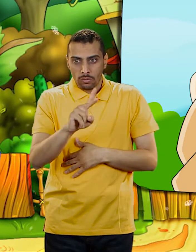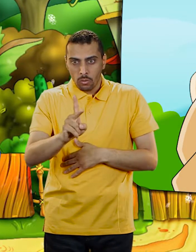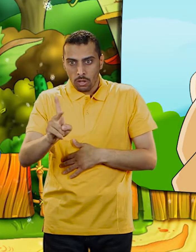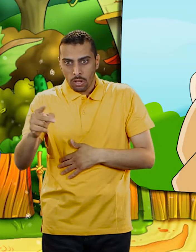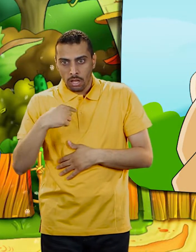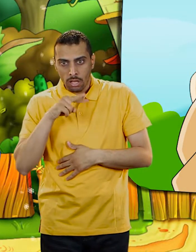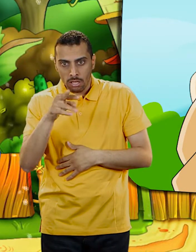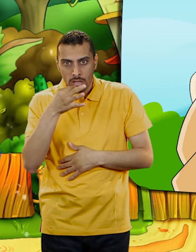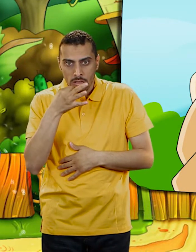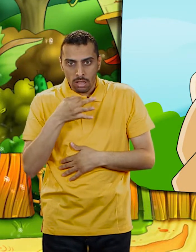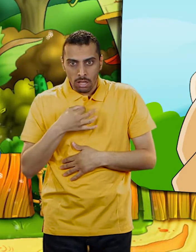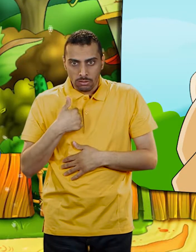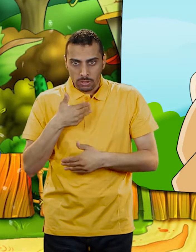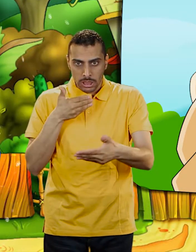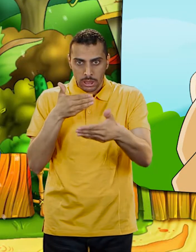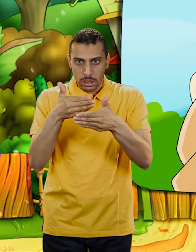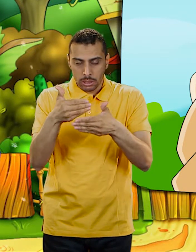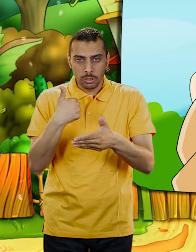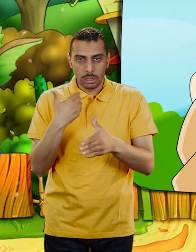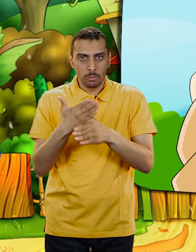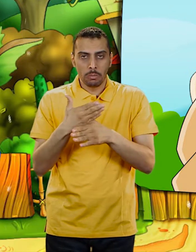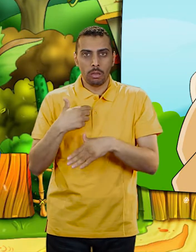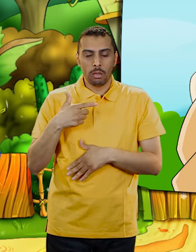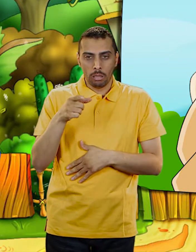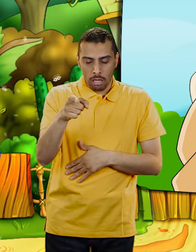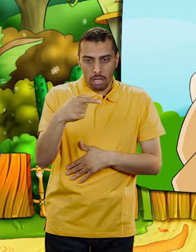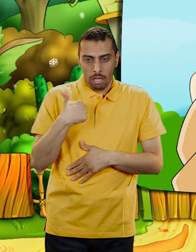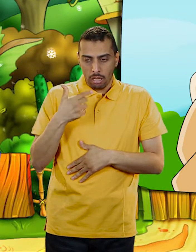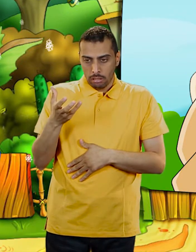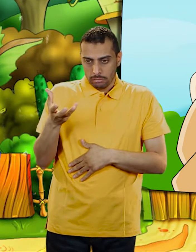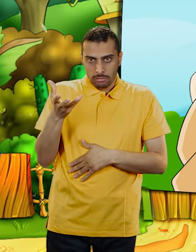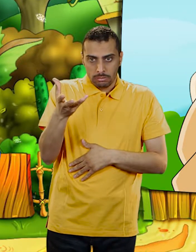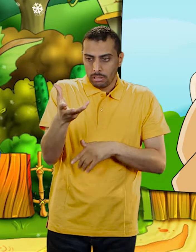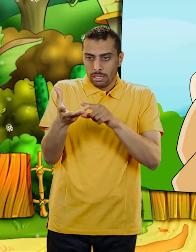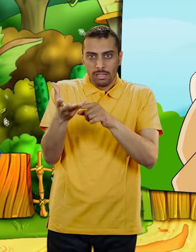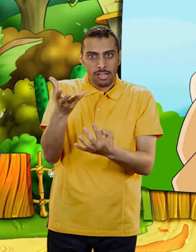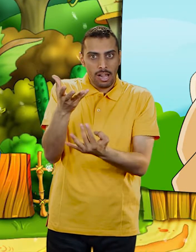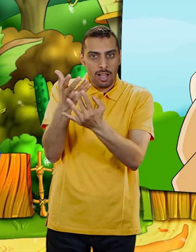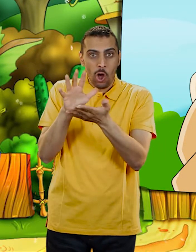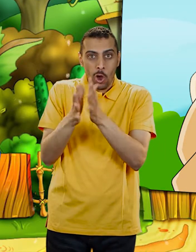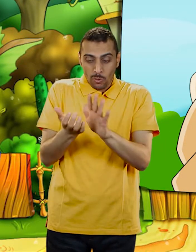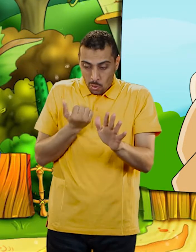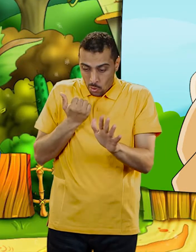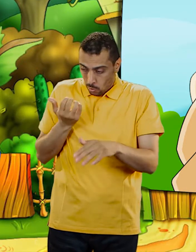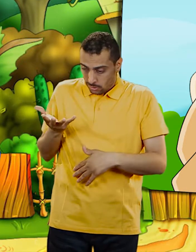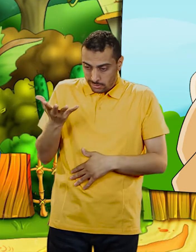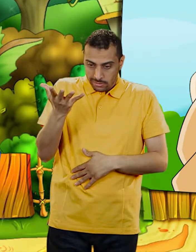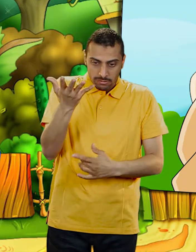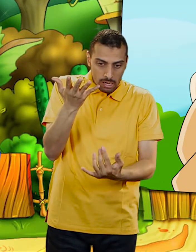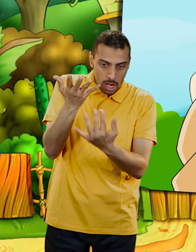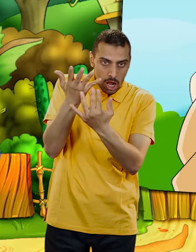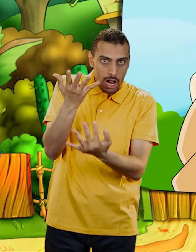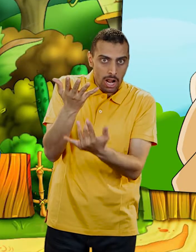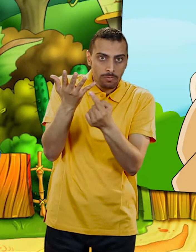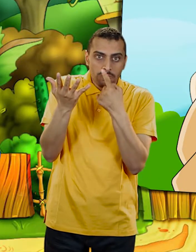واقطع من رغيفي لقمة ثم اعرضها للبخار المتصاعد ثم اكل